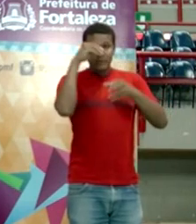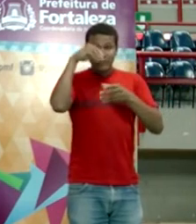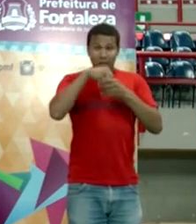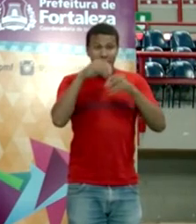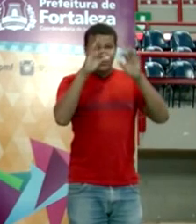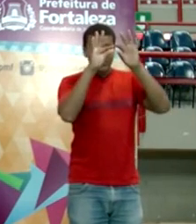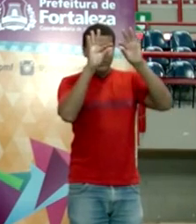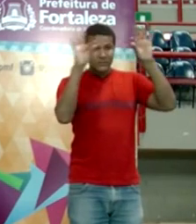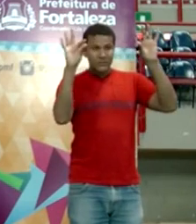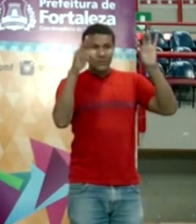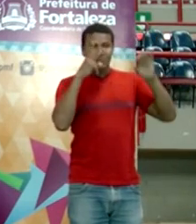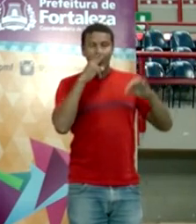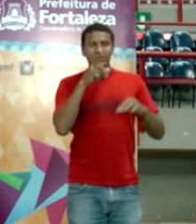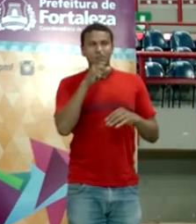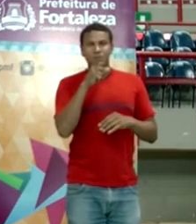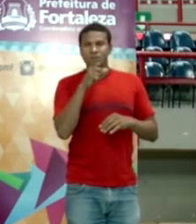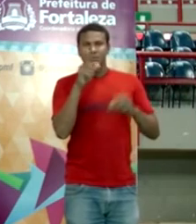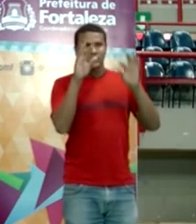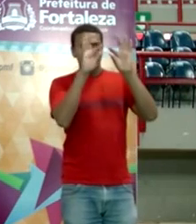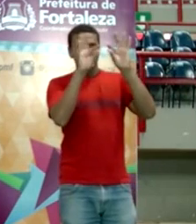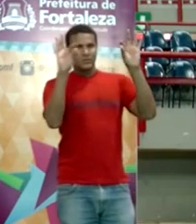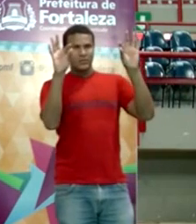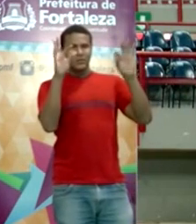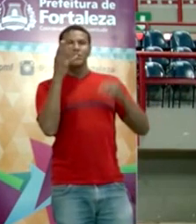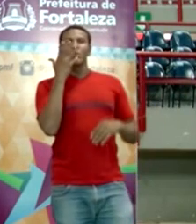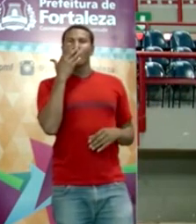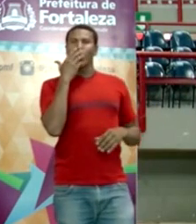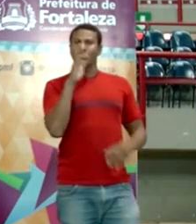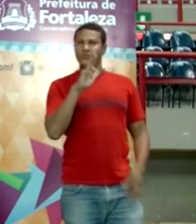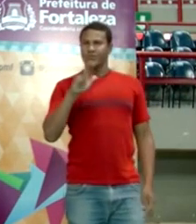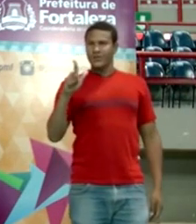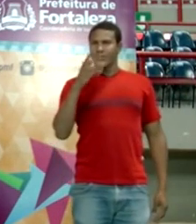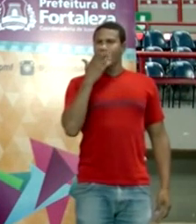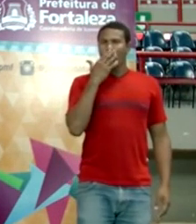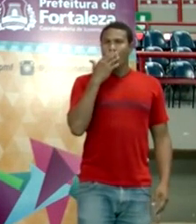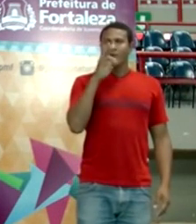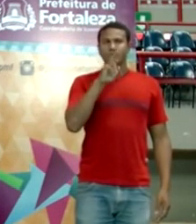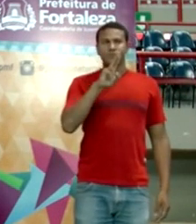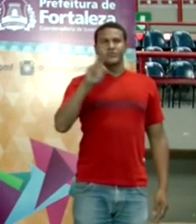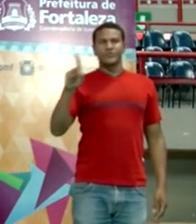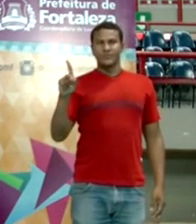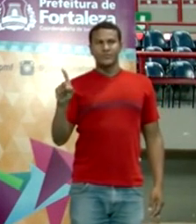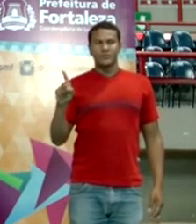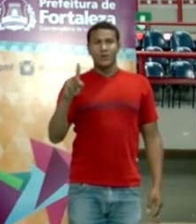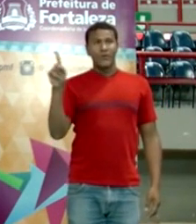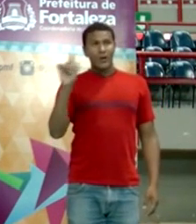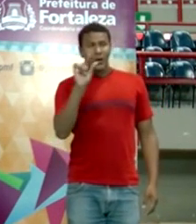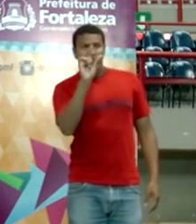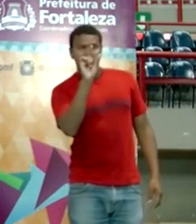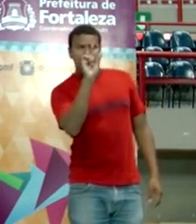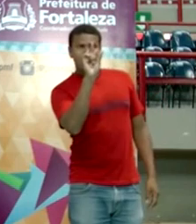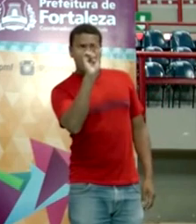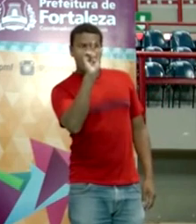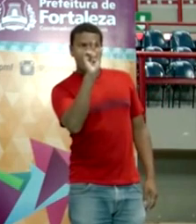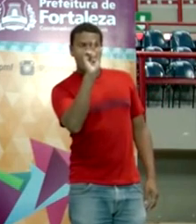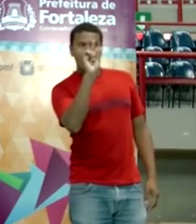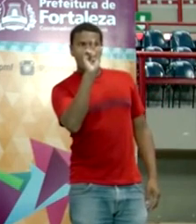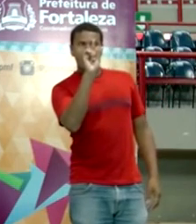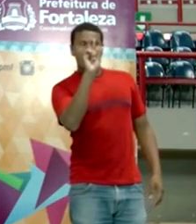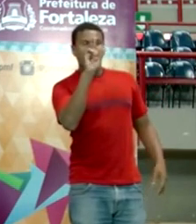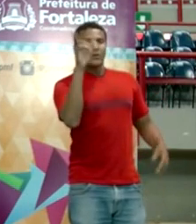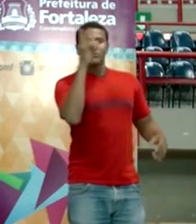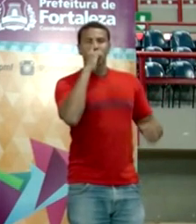palavras, existem ali expressões que estão numa cor diferente. Você vai clicar ali e aquilo